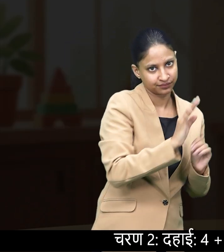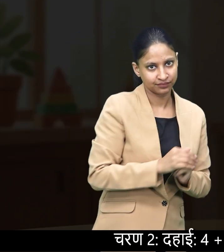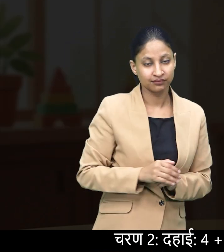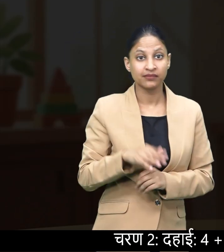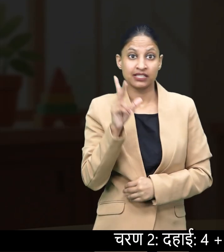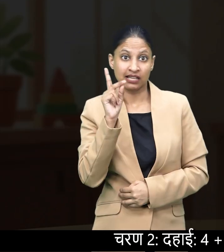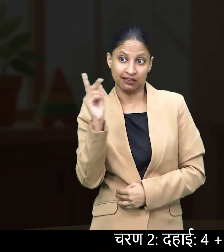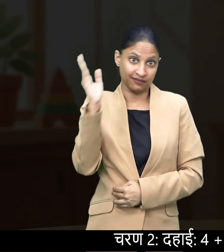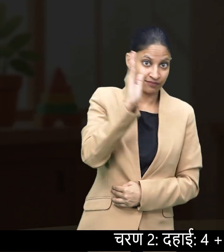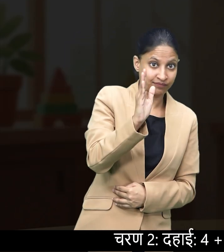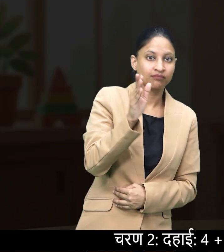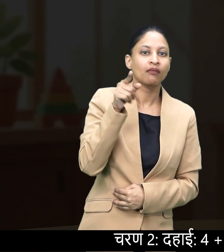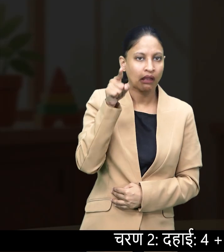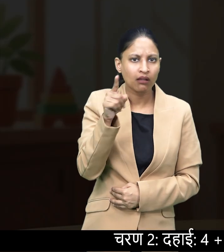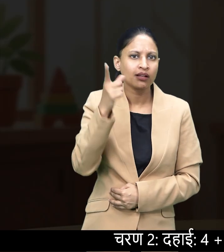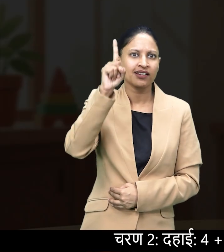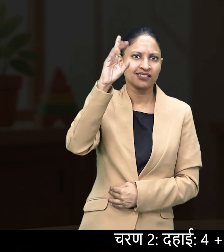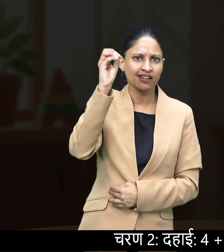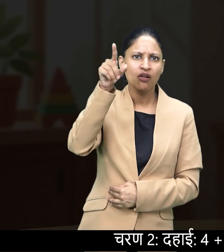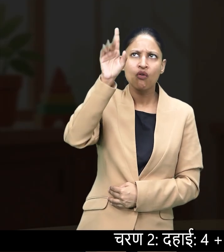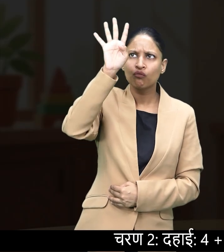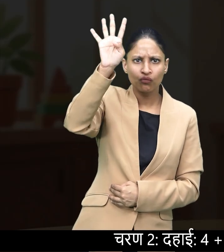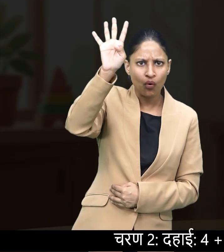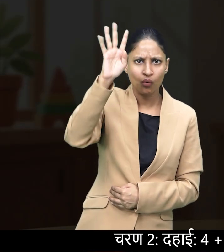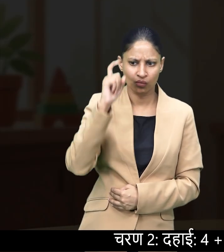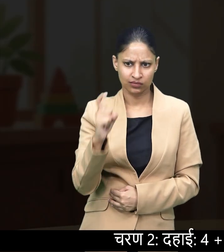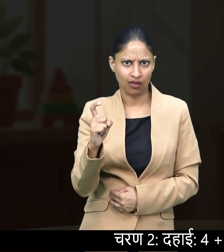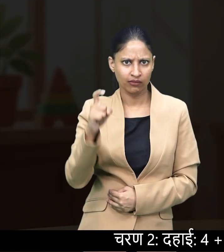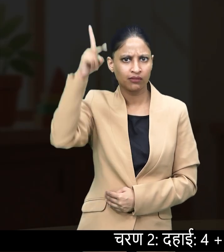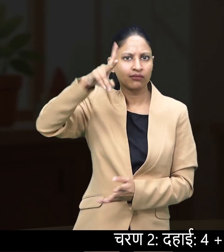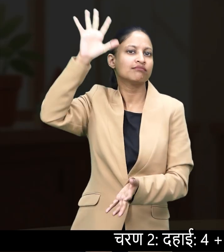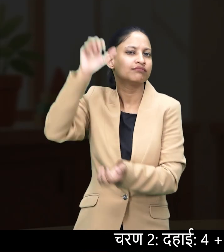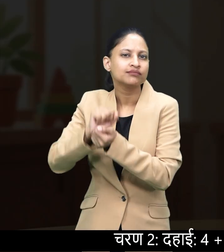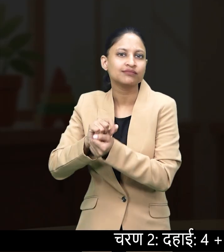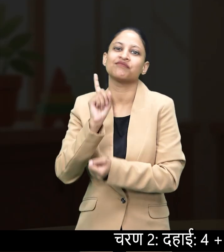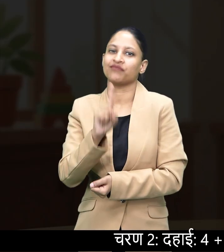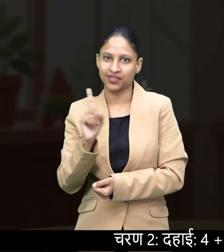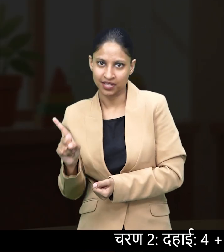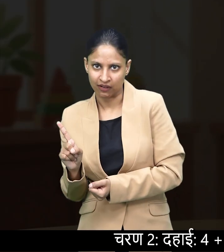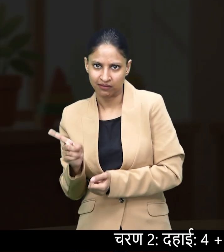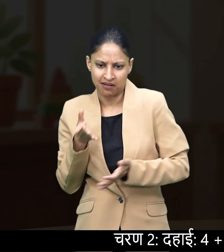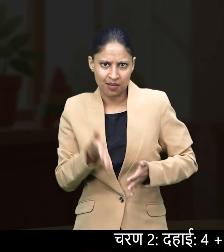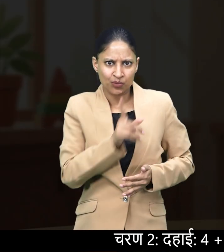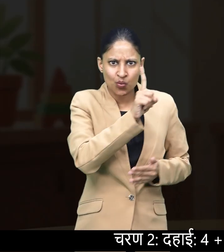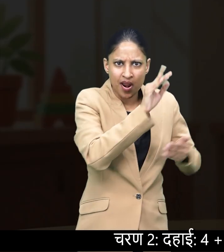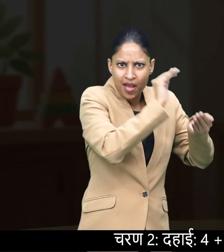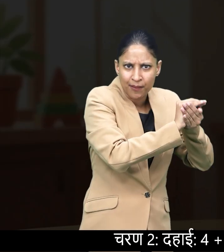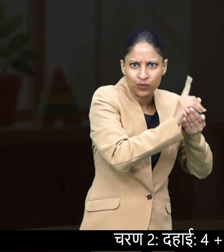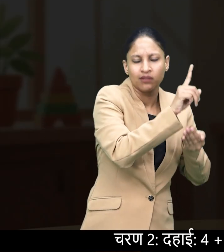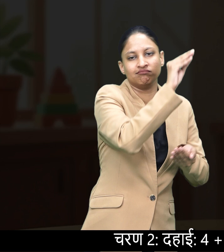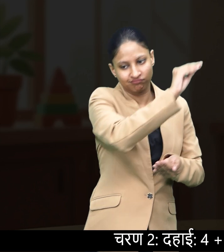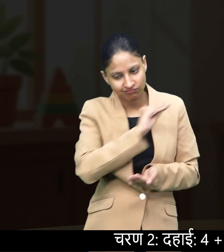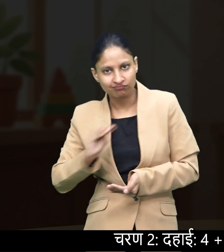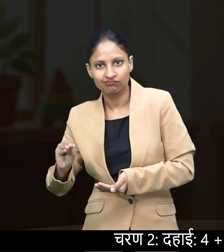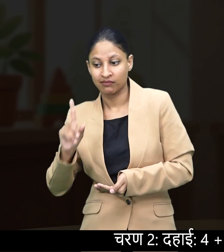चरण 2 दहाई 4 जोड़ 7 बराबर 11 हासिल 1 जोड़े 11 जोड़ 1 बराबर